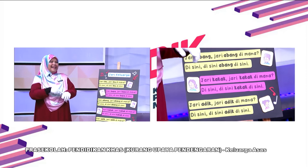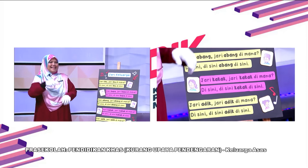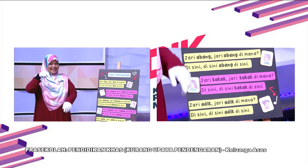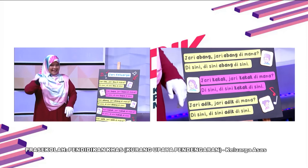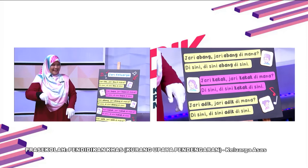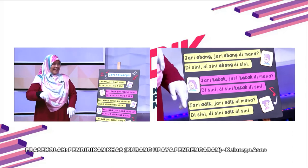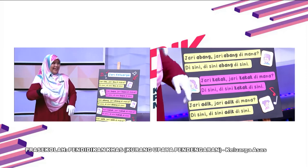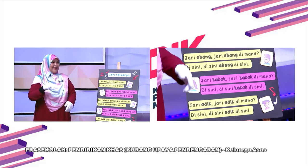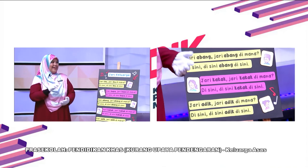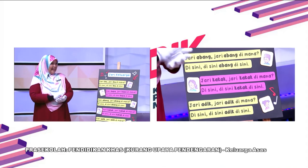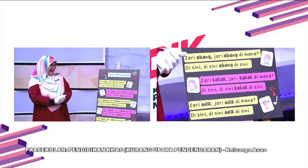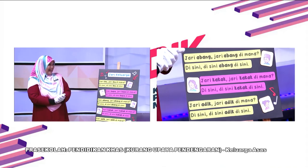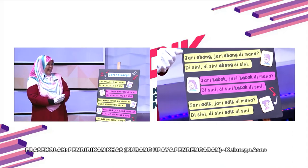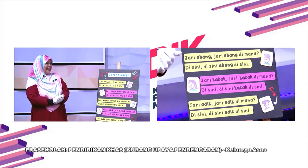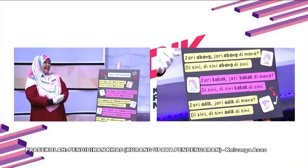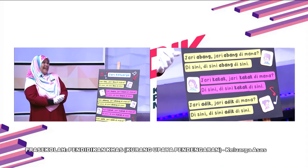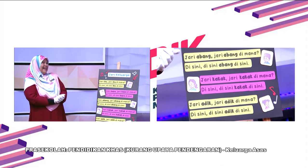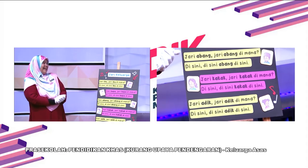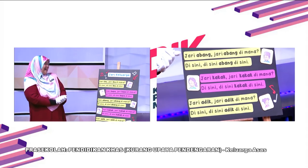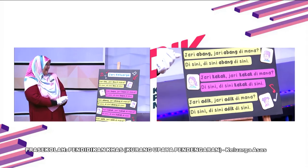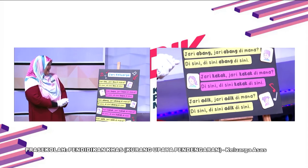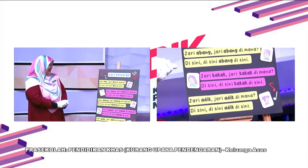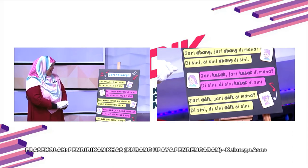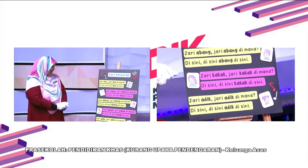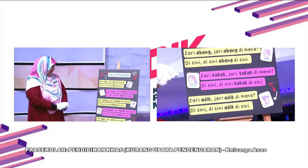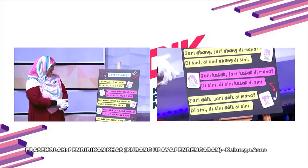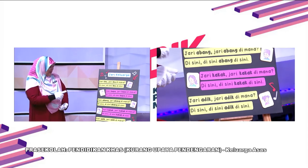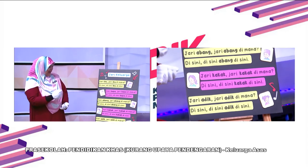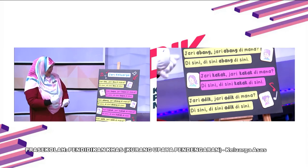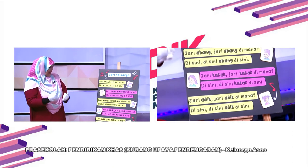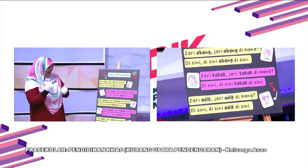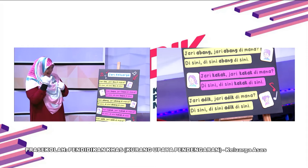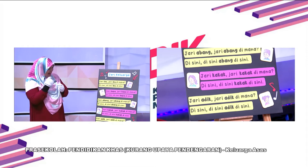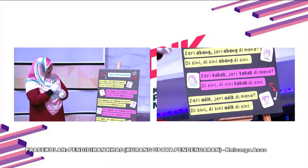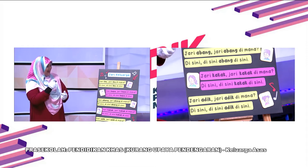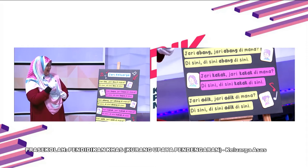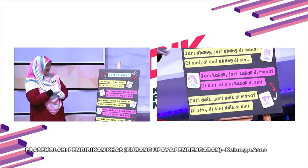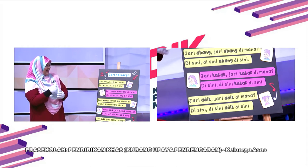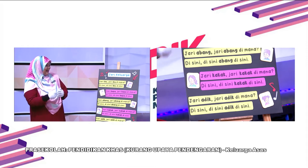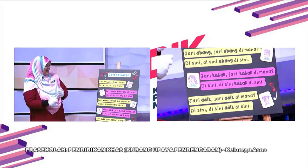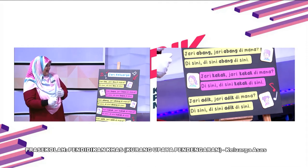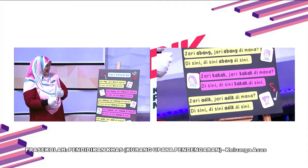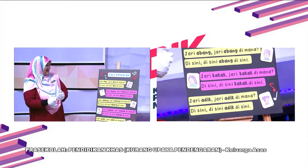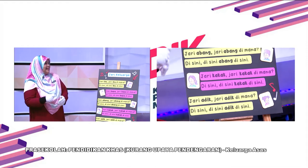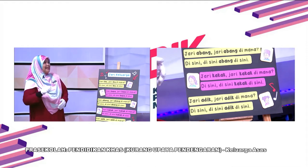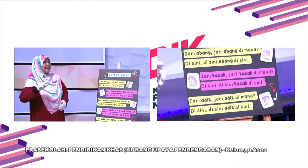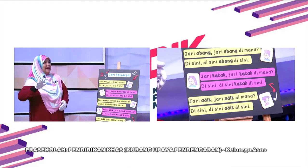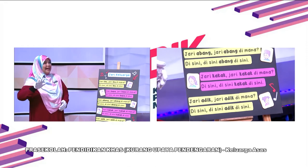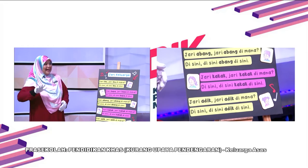disini Lego Aceh www sampai Gita deh adik-adik masih